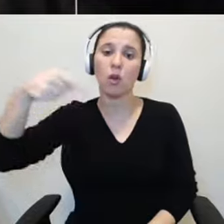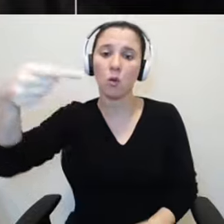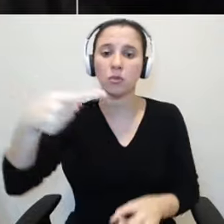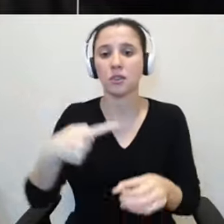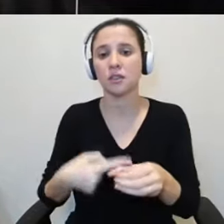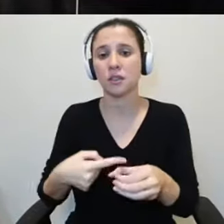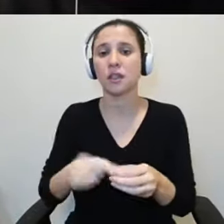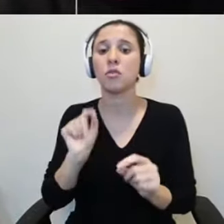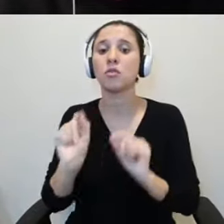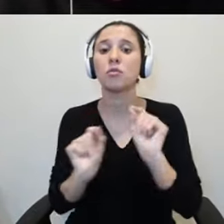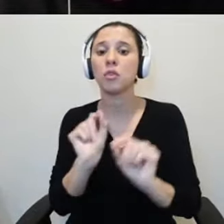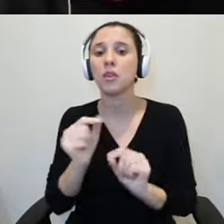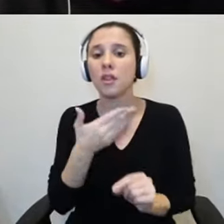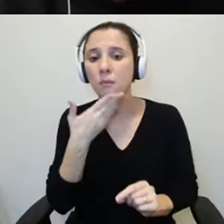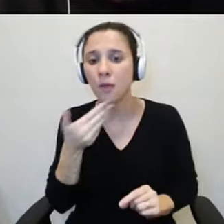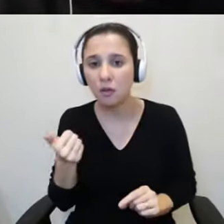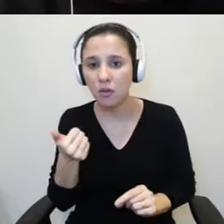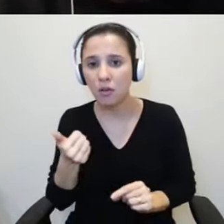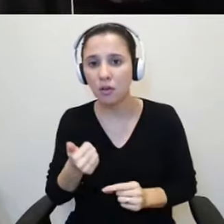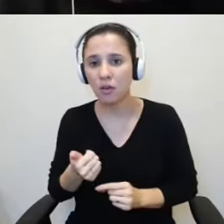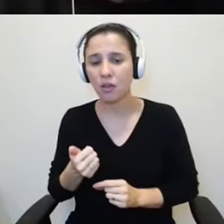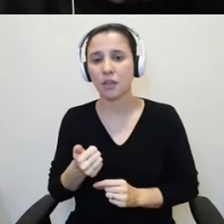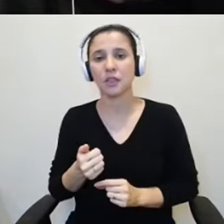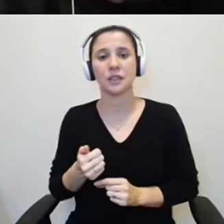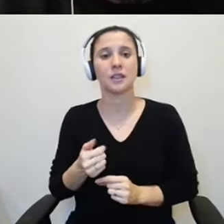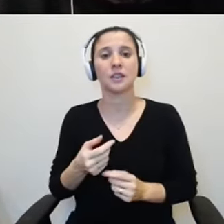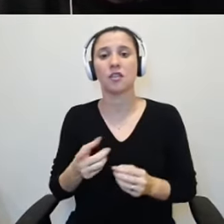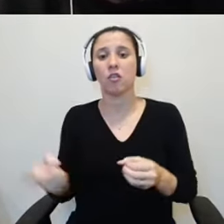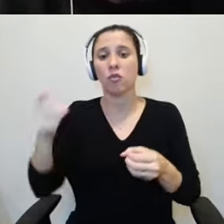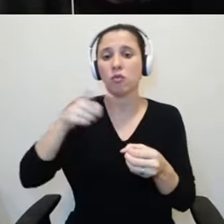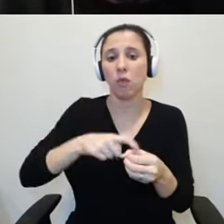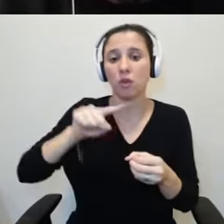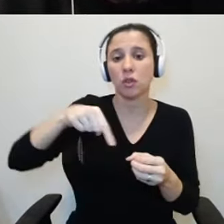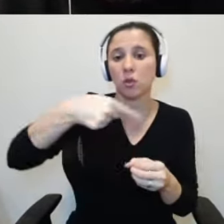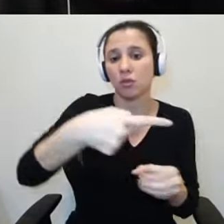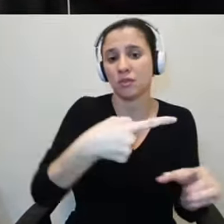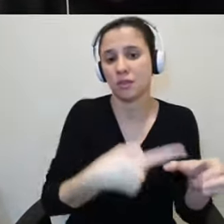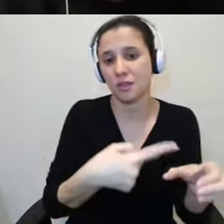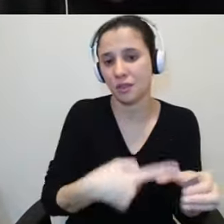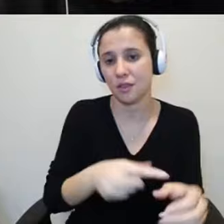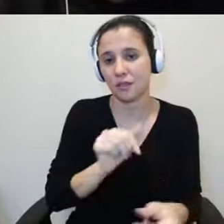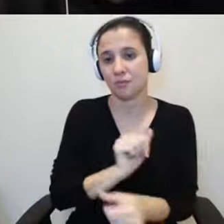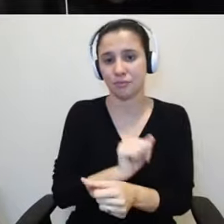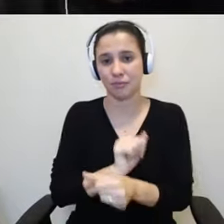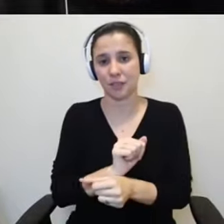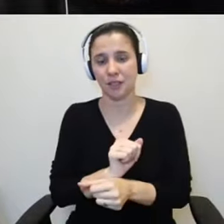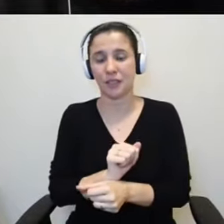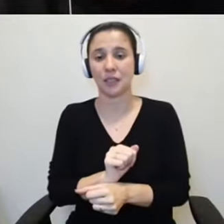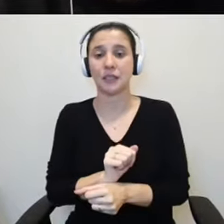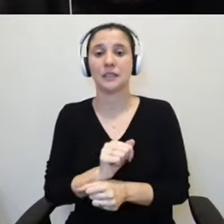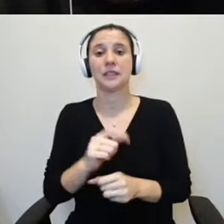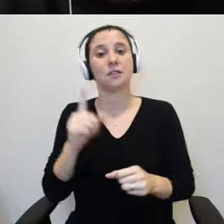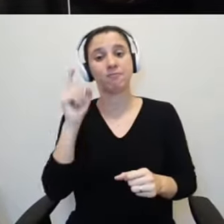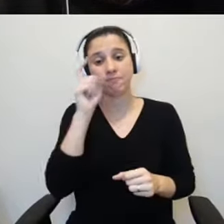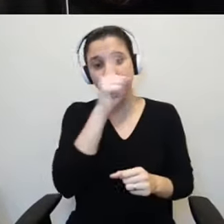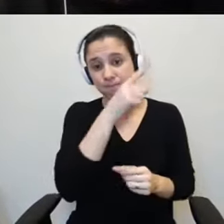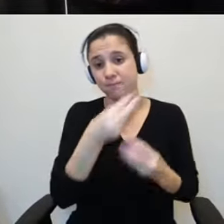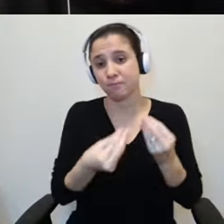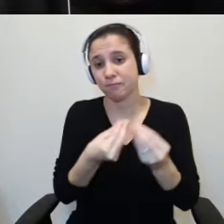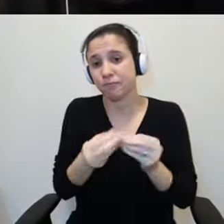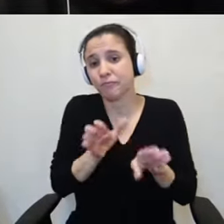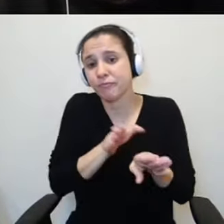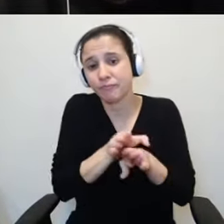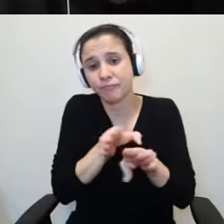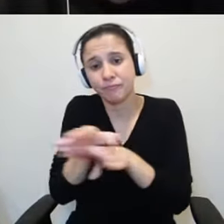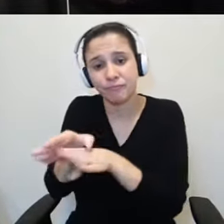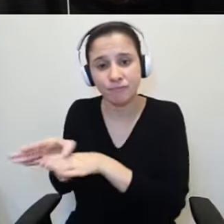pessoal, realmente é uma questão muito complicada, né, para a gente definir e orientá-los, né? Realmente, assim, atualmente